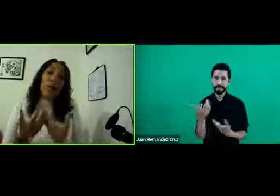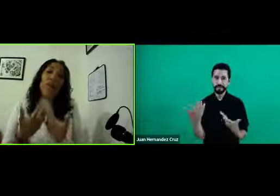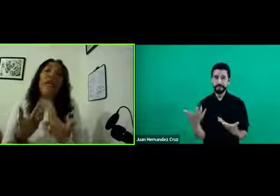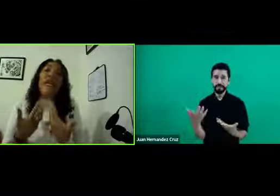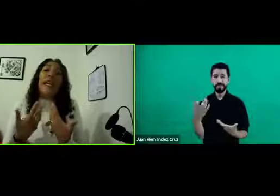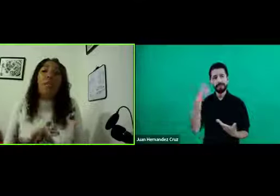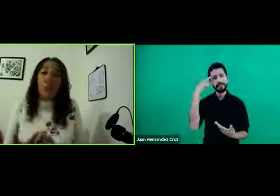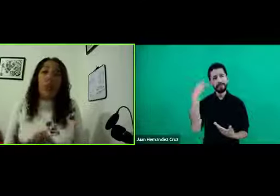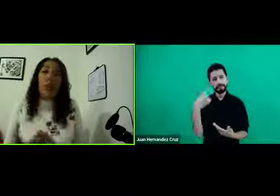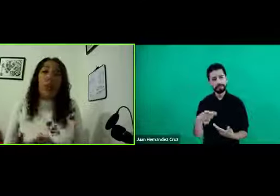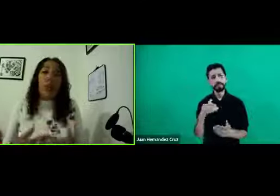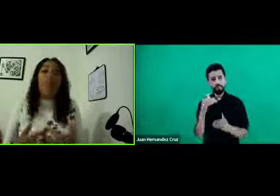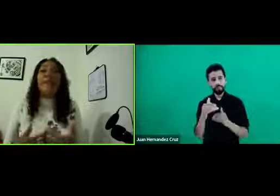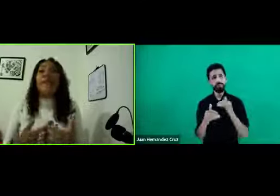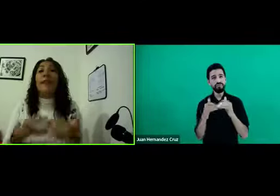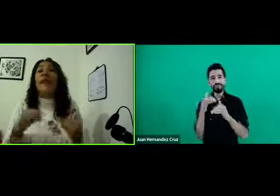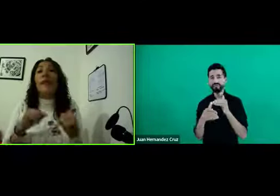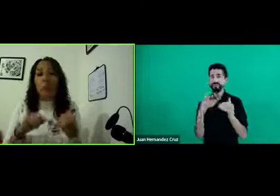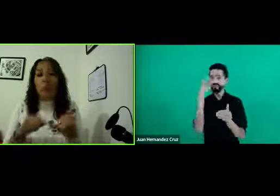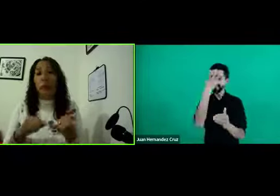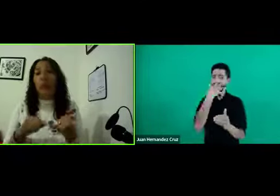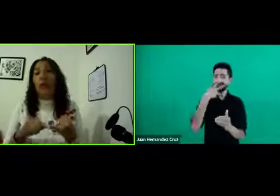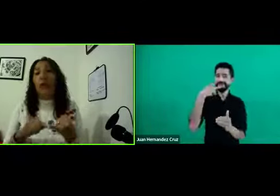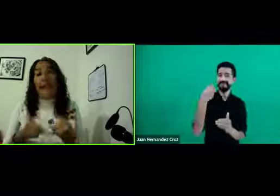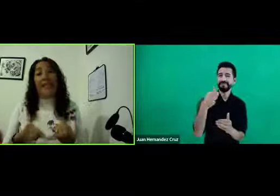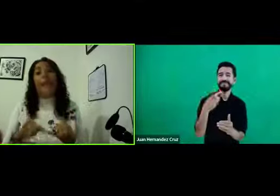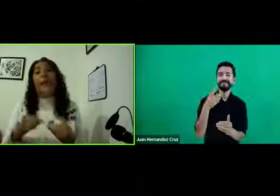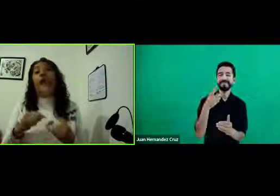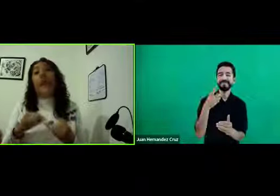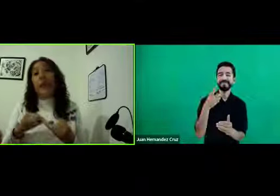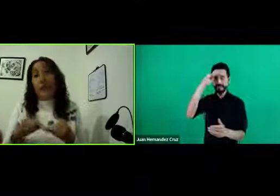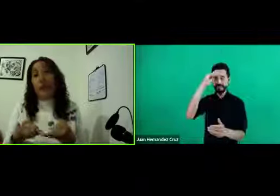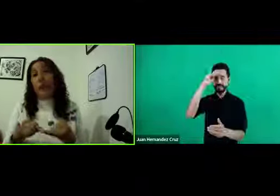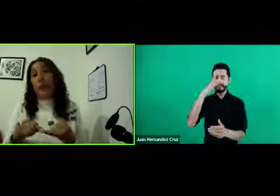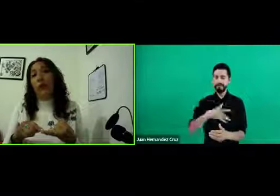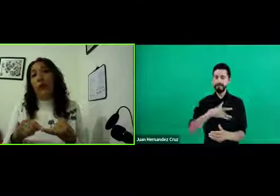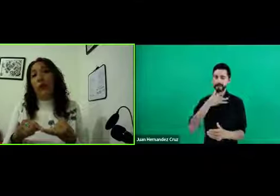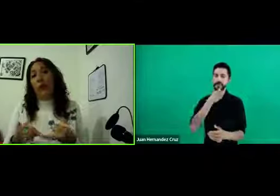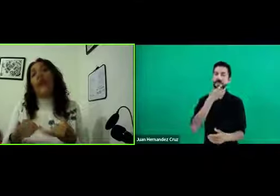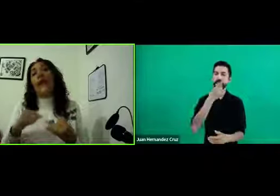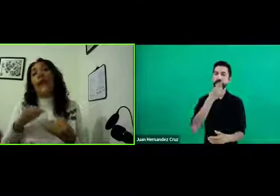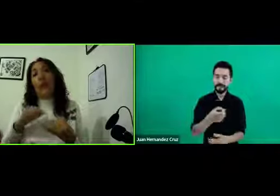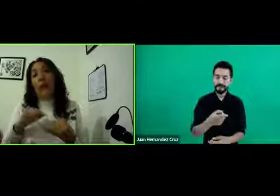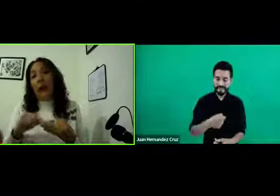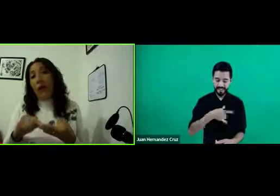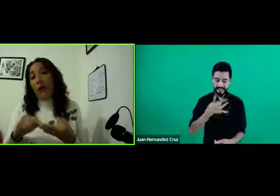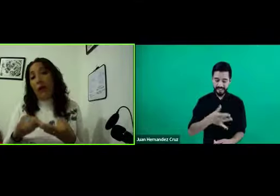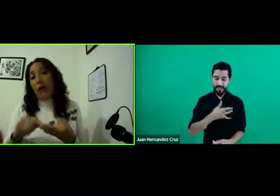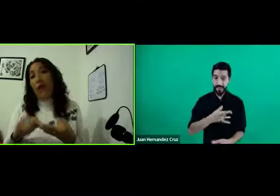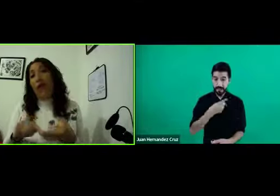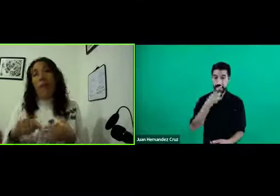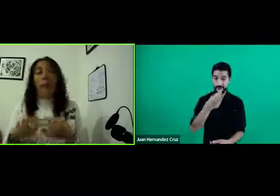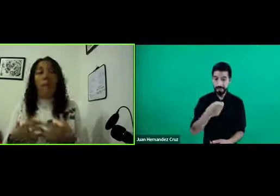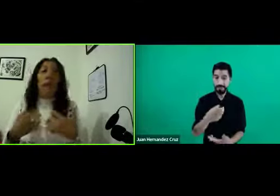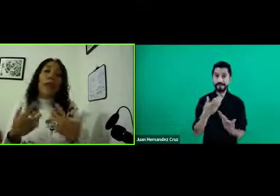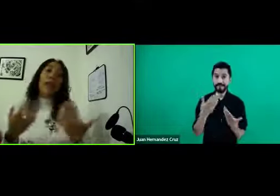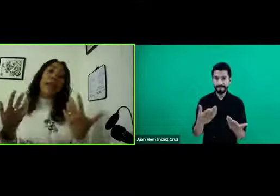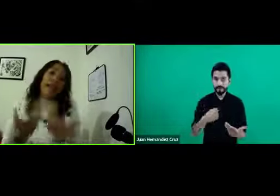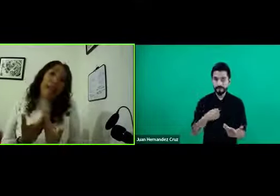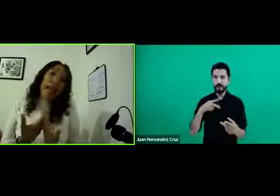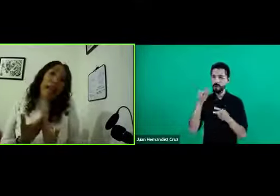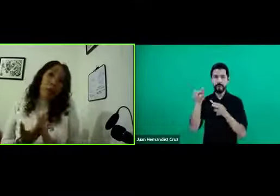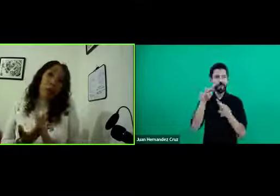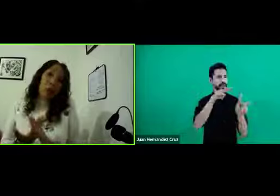este proceso tan hermoso, que es decir lo que pienso, que es decir lo que siento, que es explicar lo que veo, para